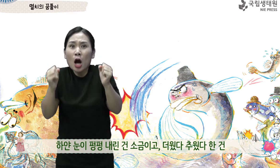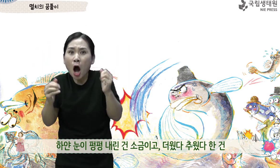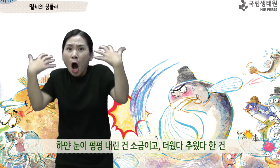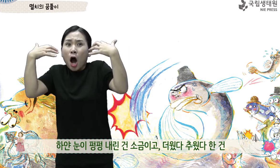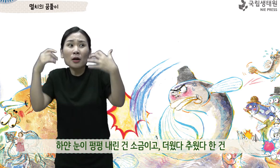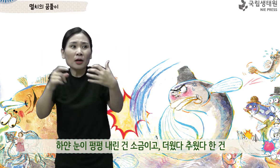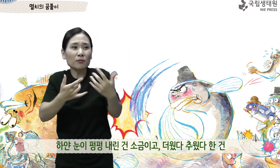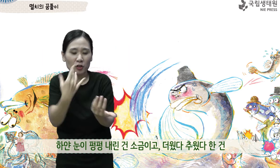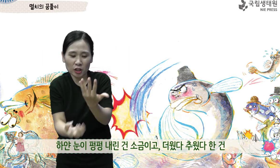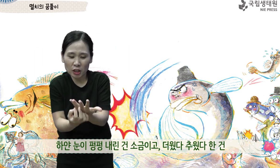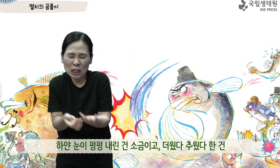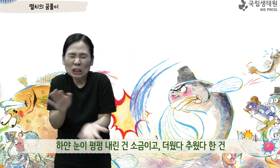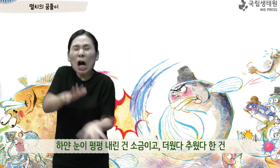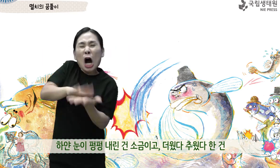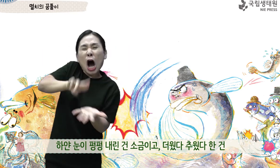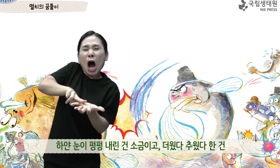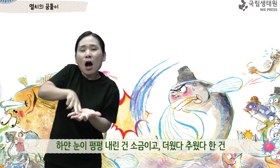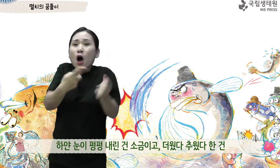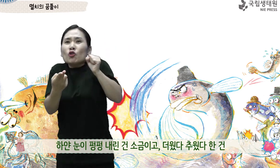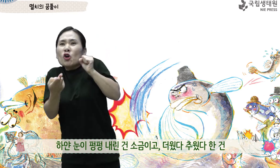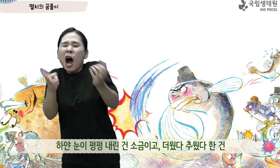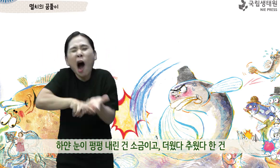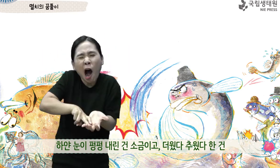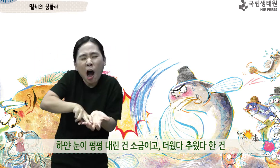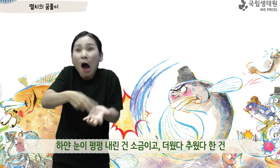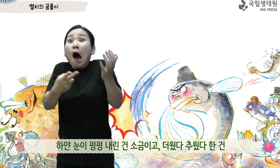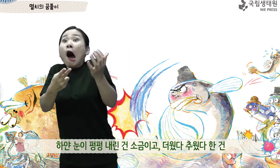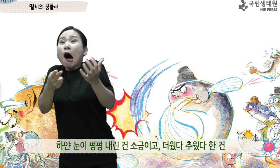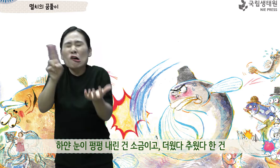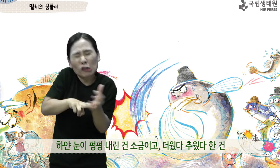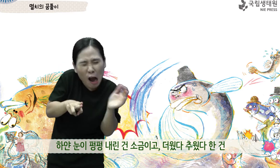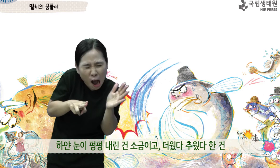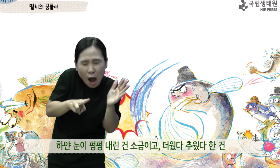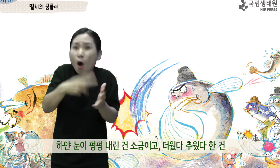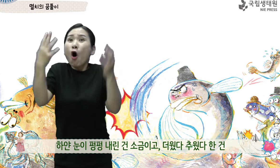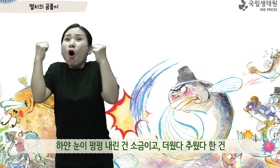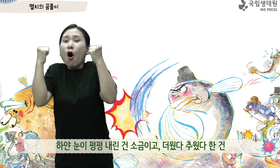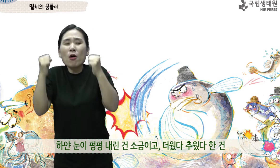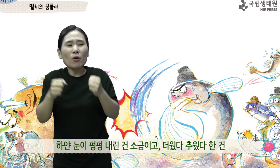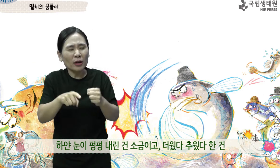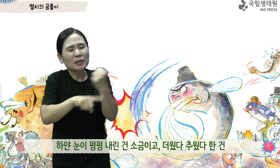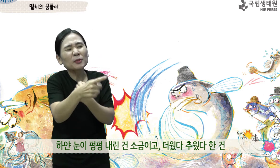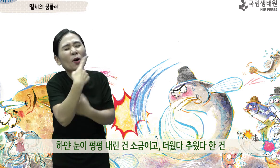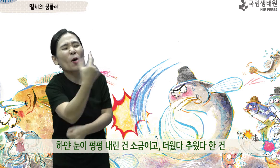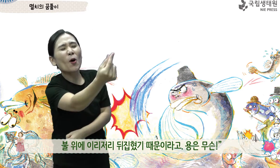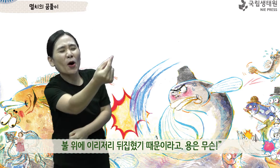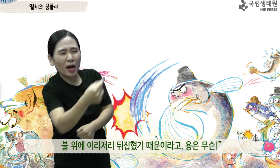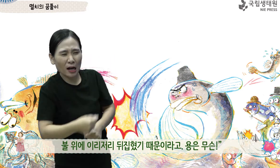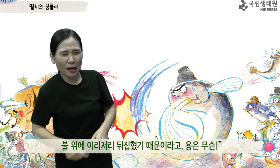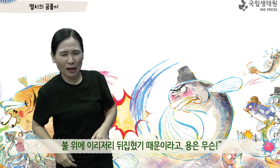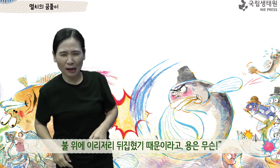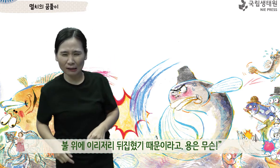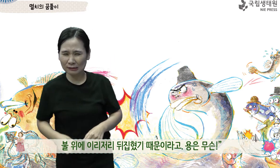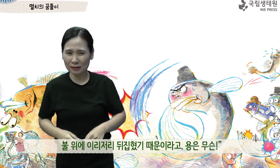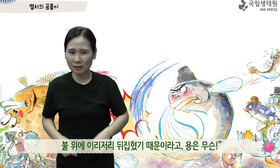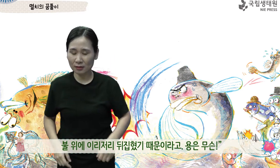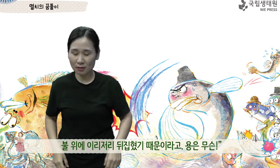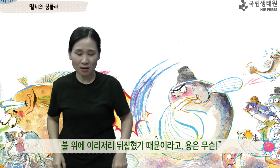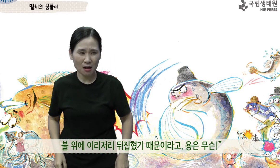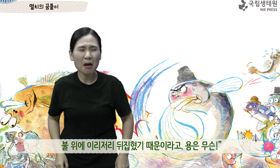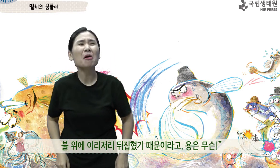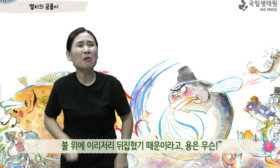하얀 눈이 펑펑 내린 건 소금이고. 더웠다 추웠다 한 건 불 위에